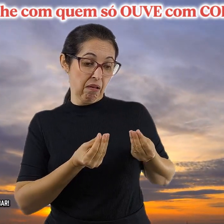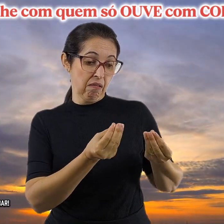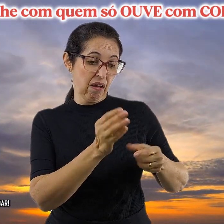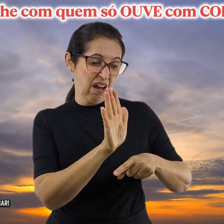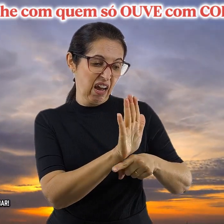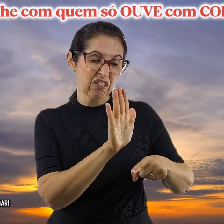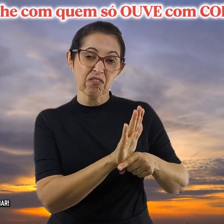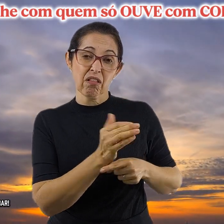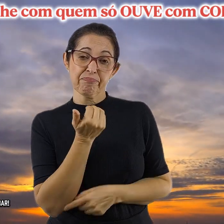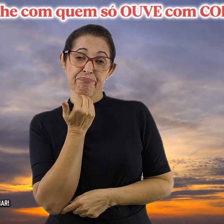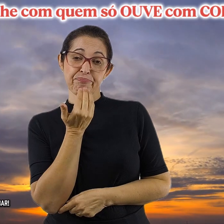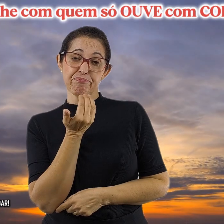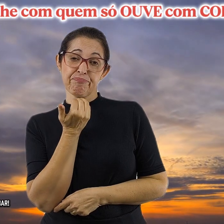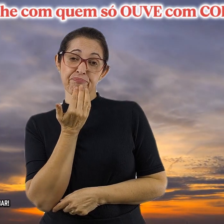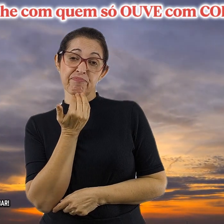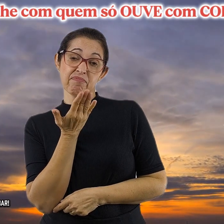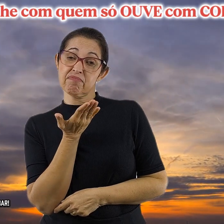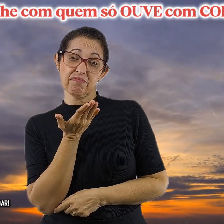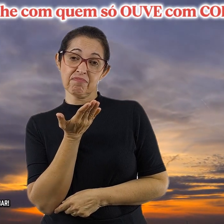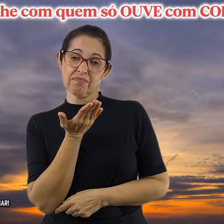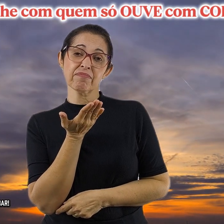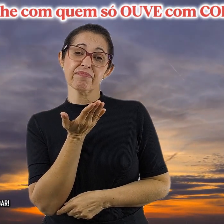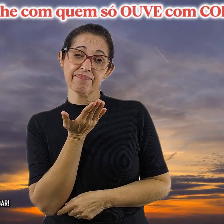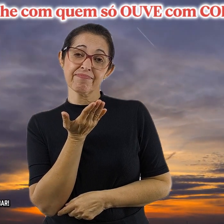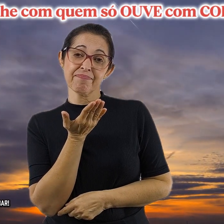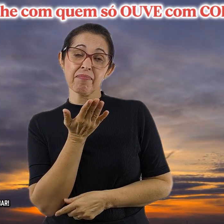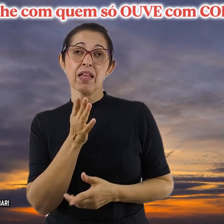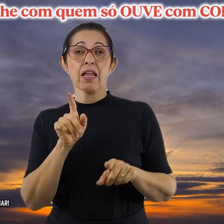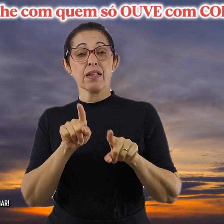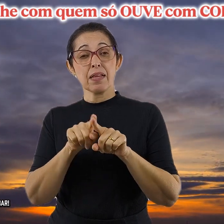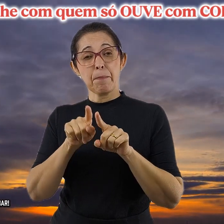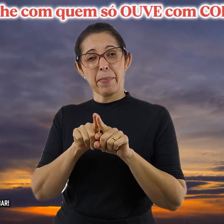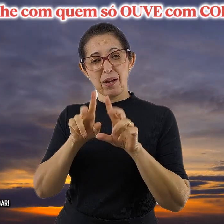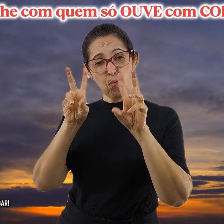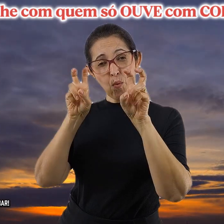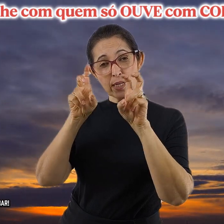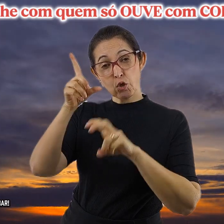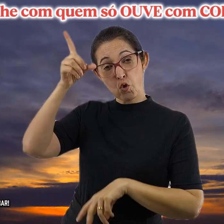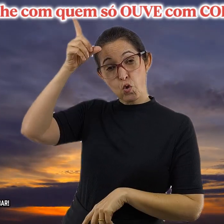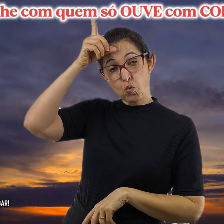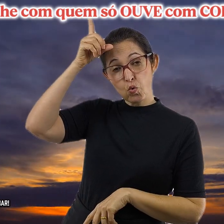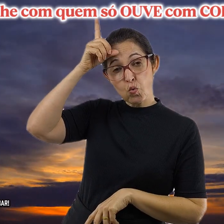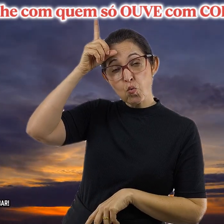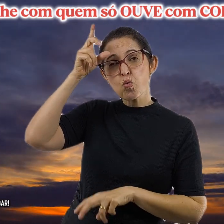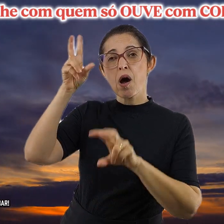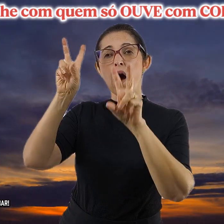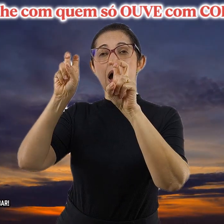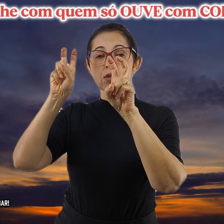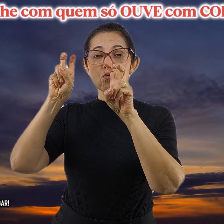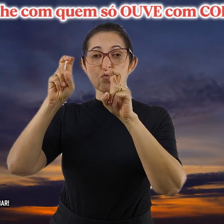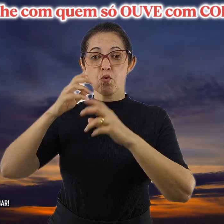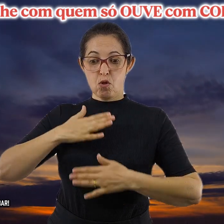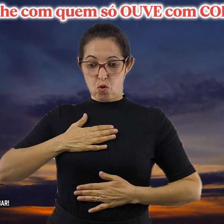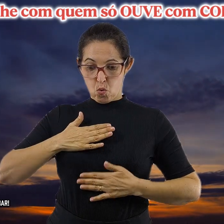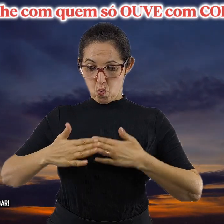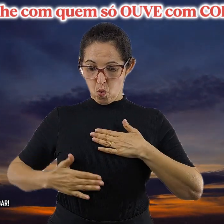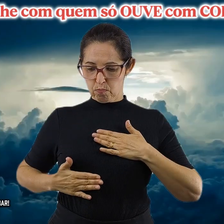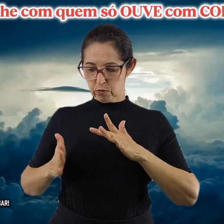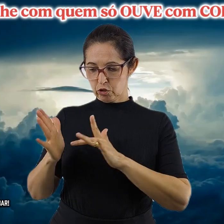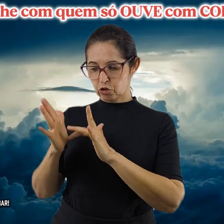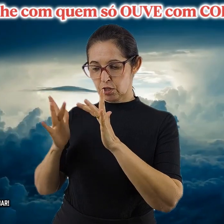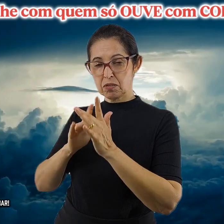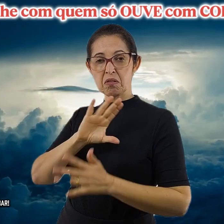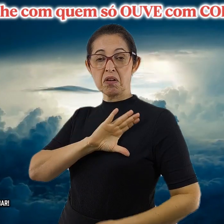na carta aos Coríntios. Quando nos fala dos dons espirituais, quando nos fala do corpo de